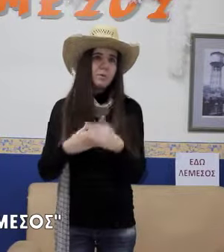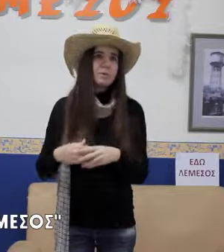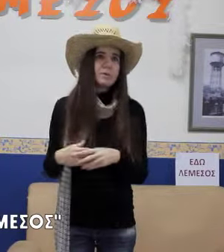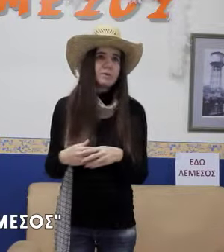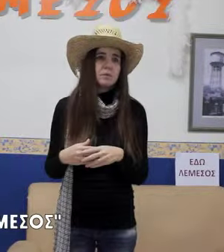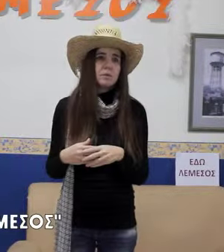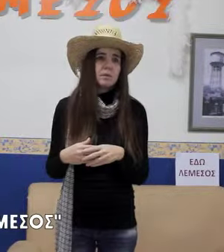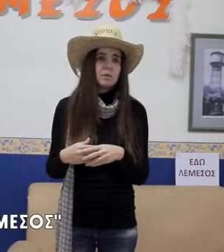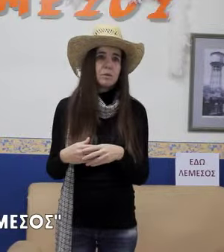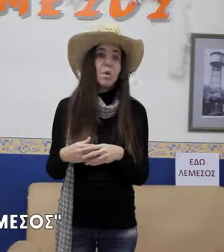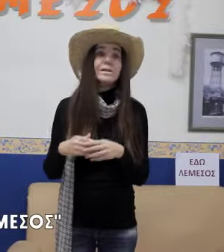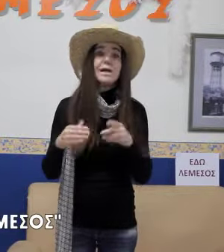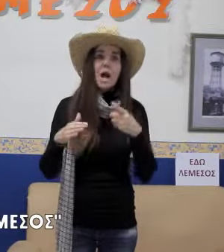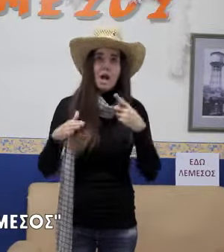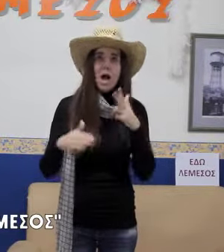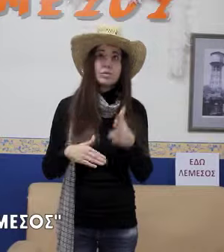το τρενάκι του Δήμου Λεμεσού,